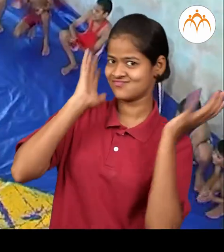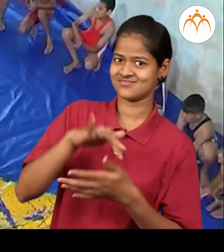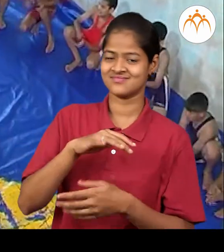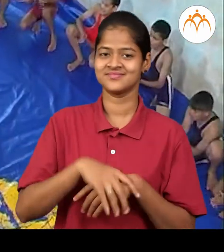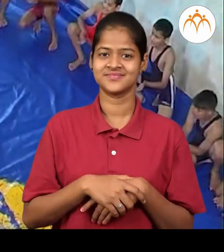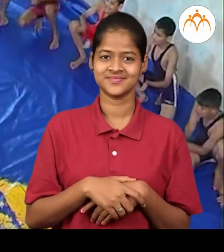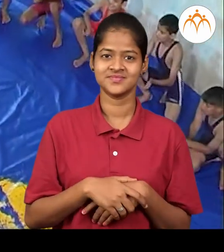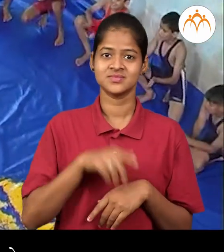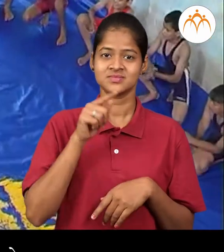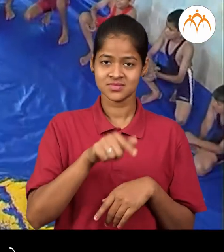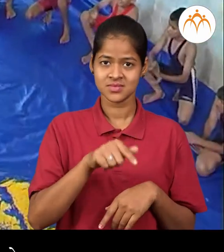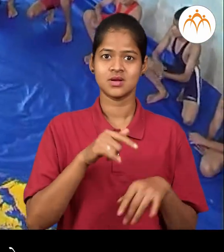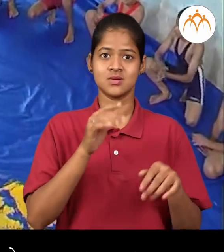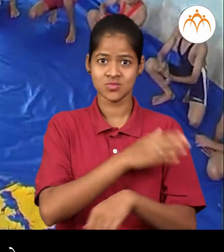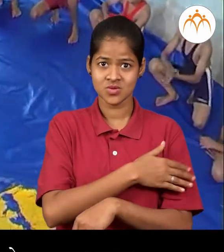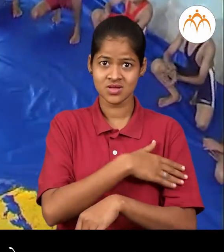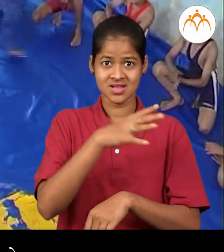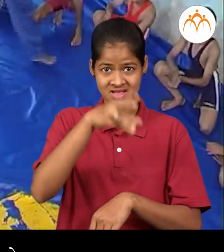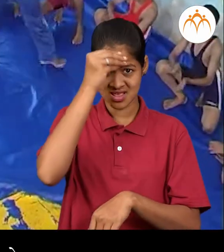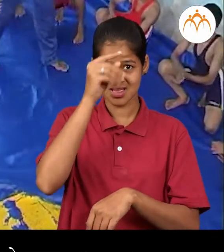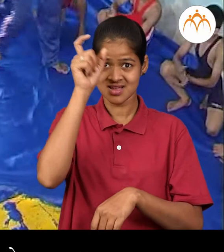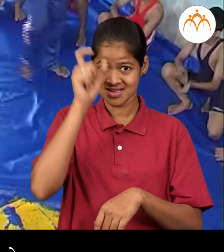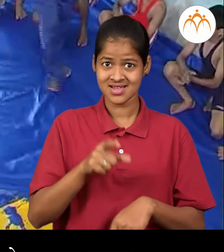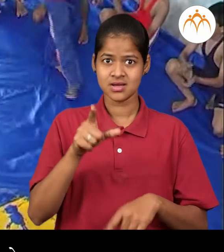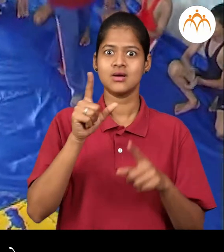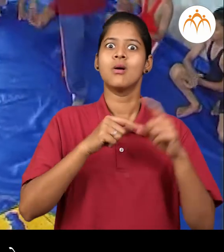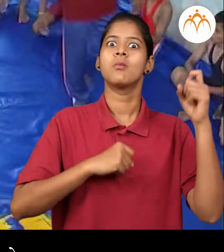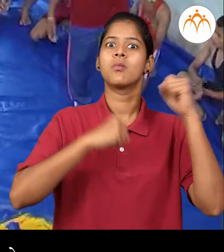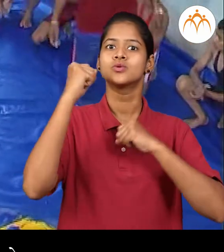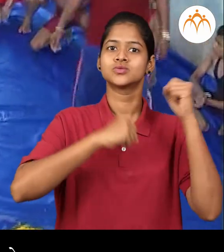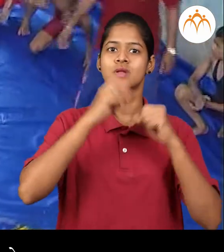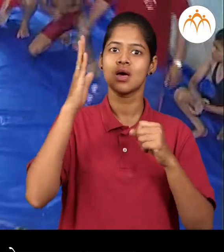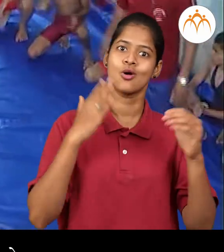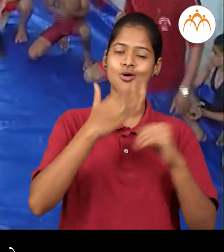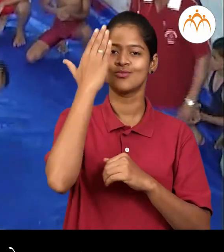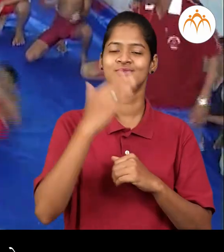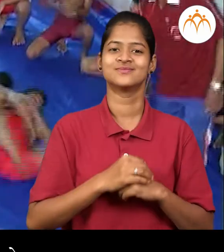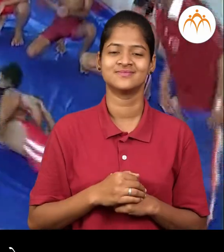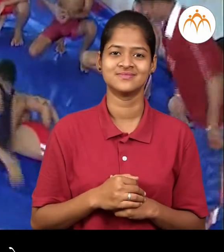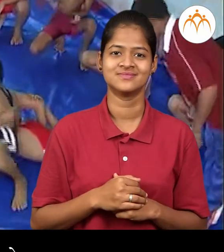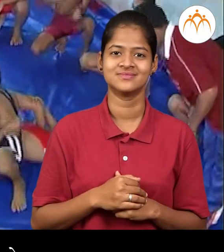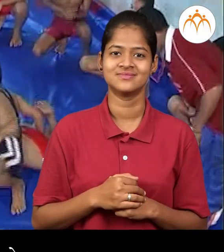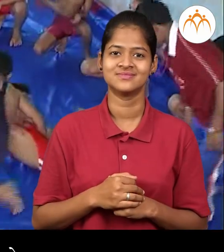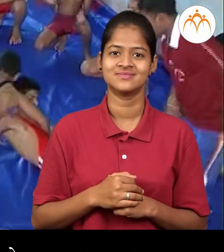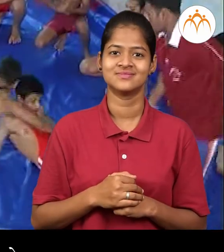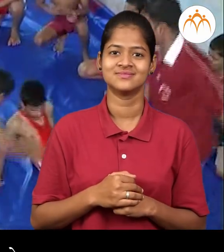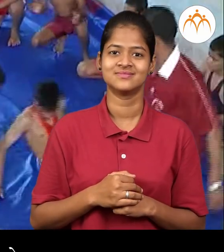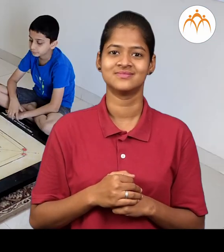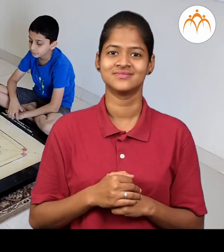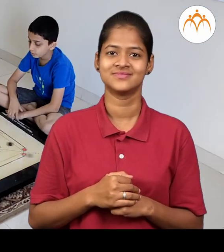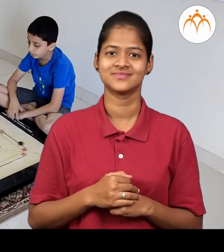की कुश्ती कि कुश्ती शिकायला पहलवान कोल्हापुर जिला जातात